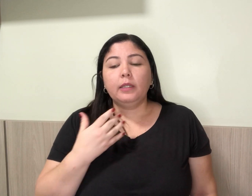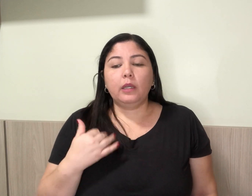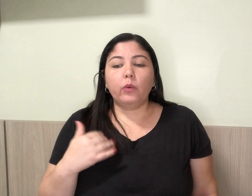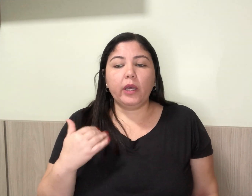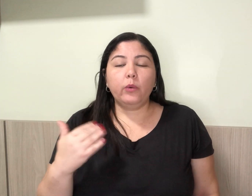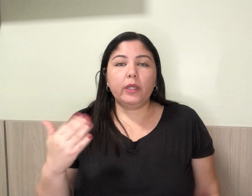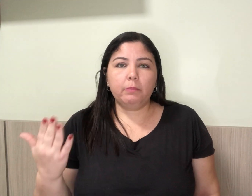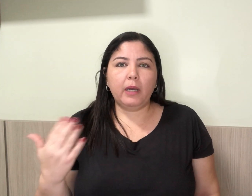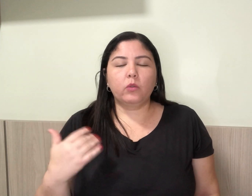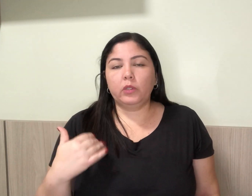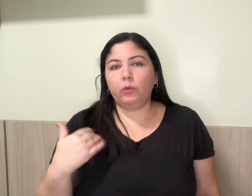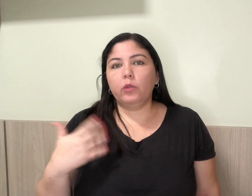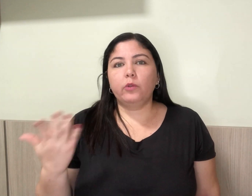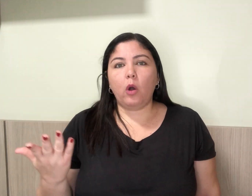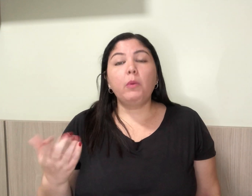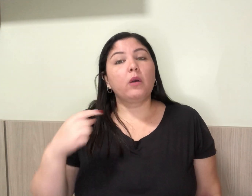Então, eu ir banco, então eu vou ao banco,